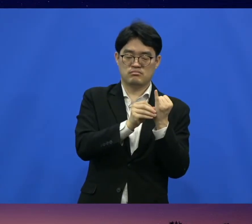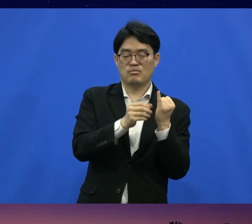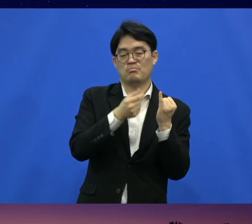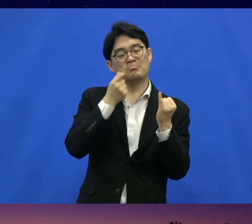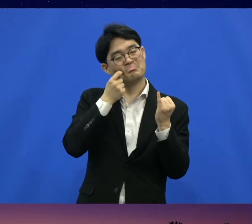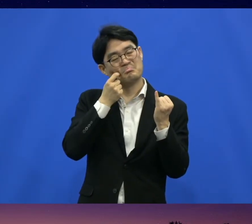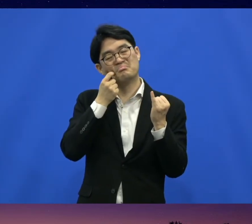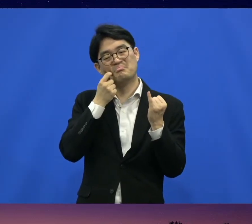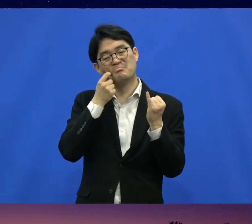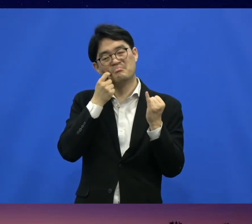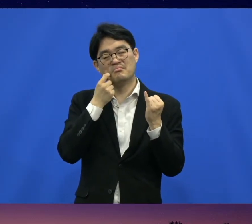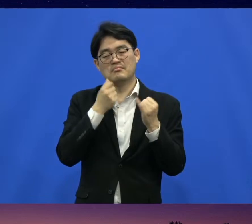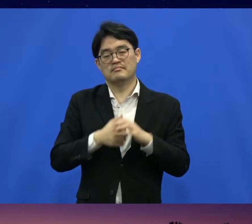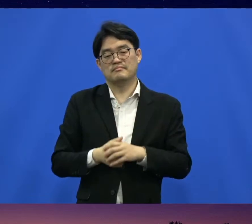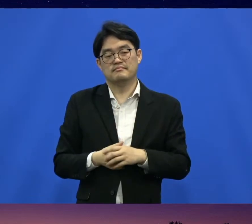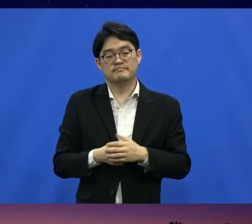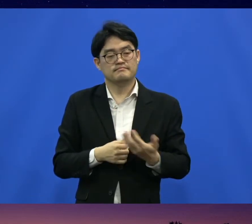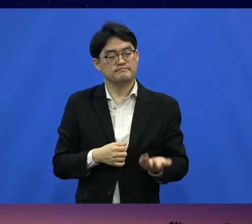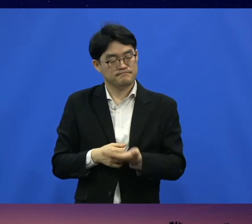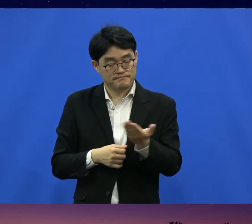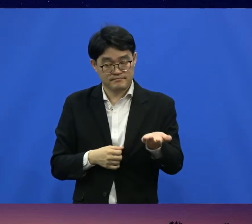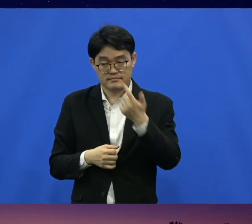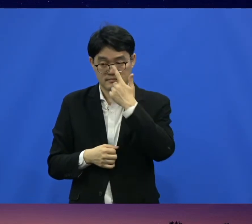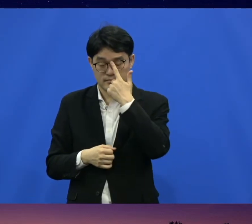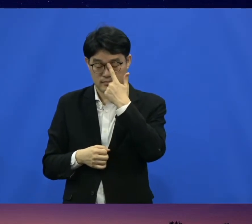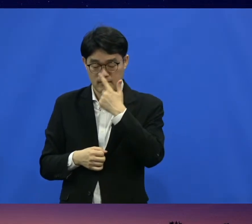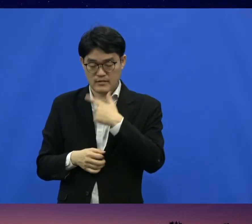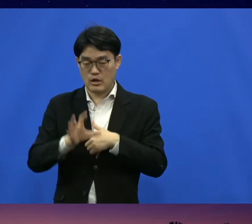마지막으로 오베드에돔이에요. 그런 법궤로 인하여 복을 받은 사람이에요.